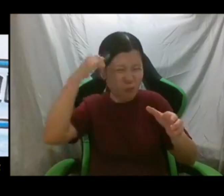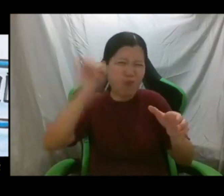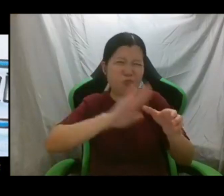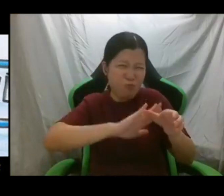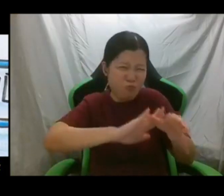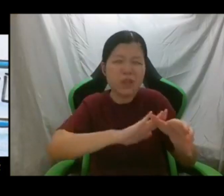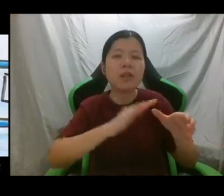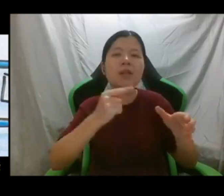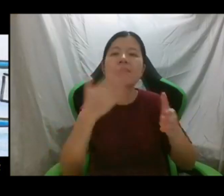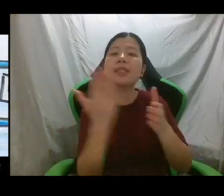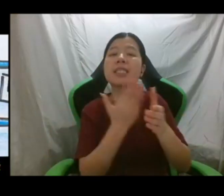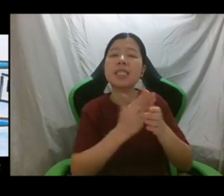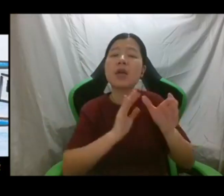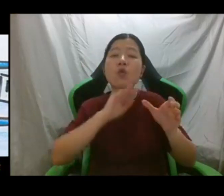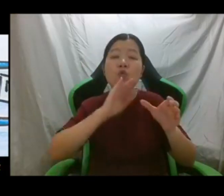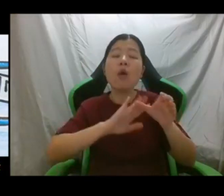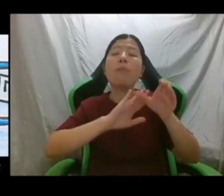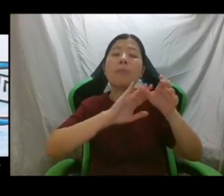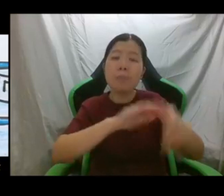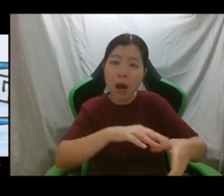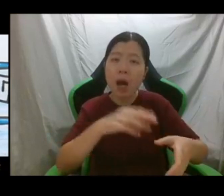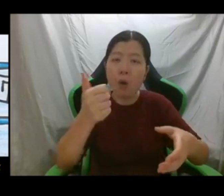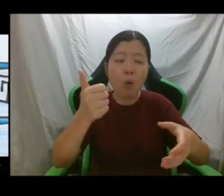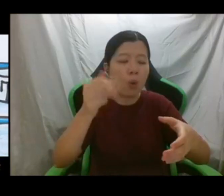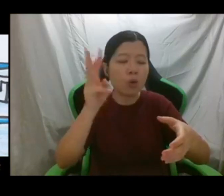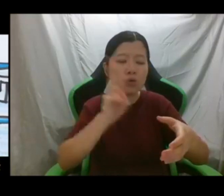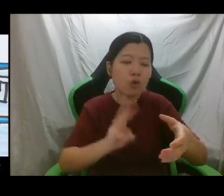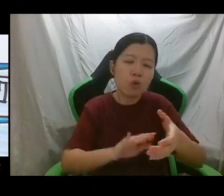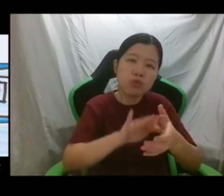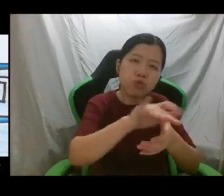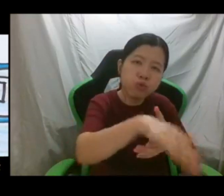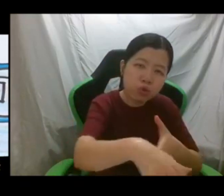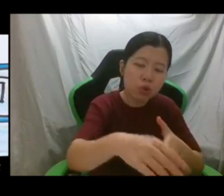等啲水倒瀉出嚟，就可以救返上官。